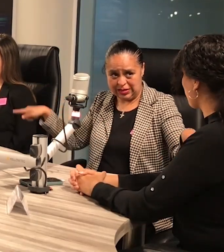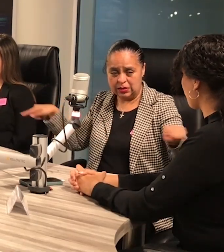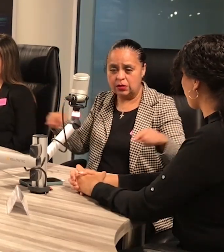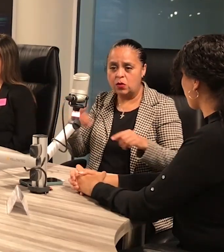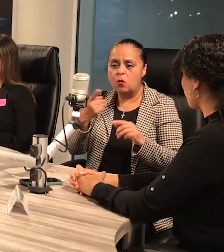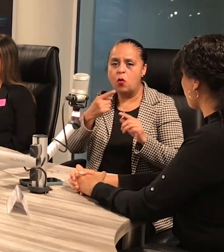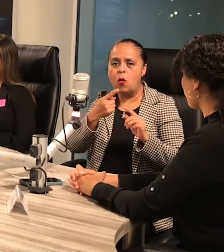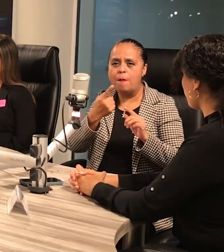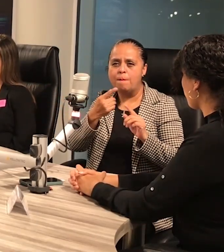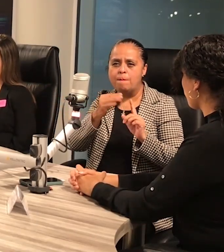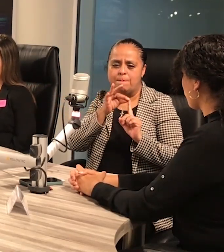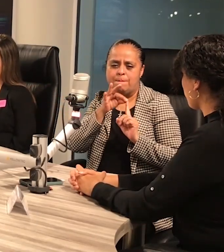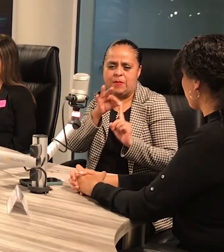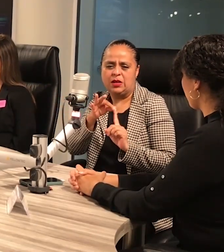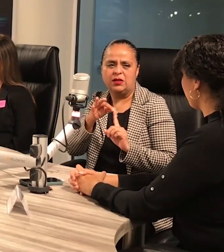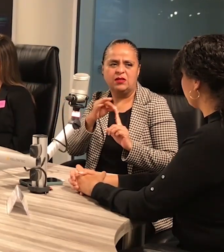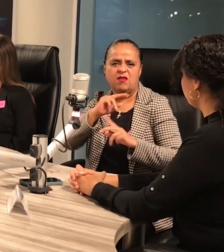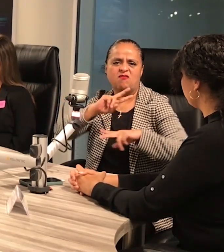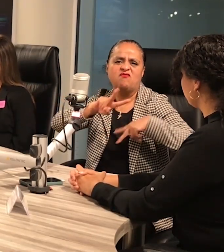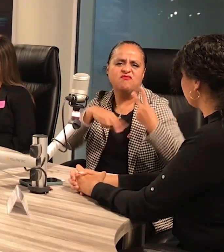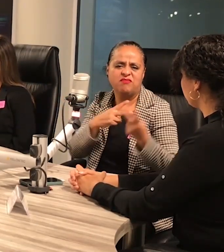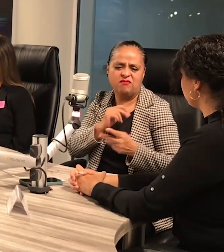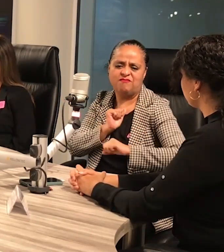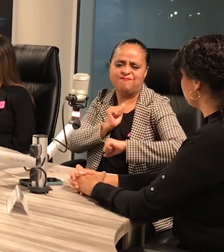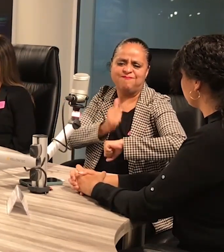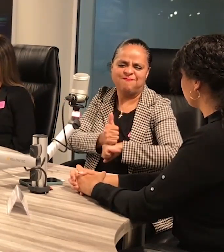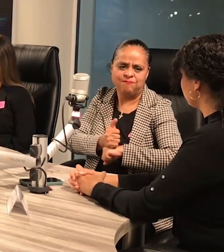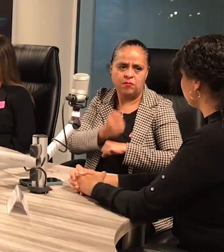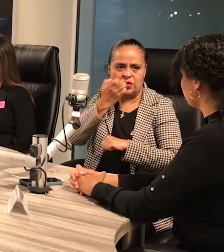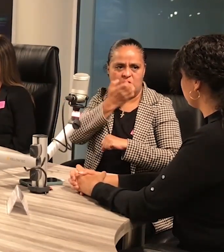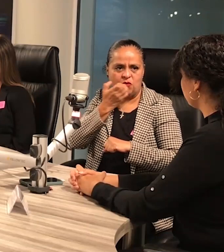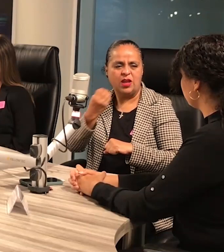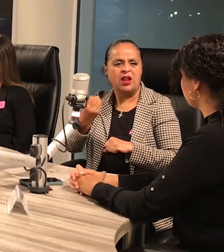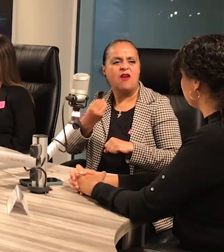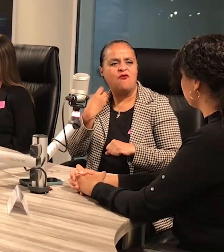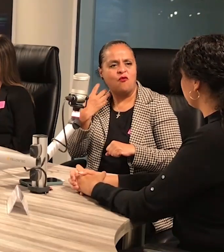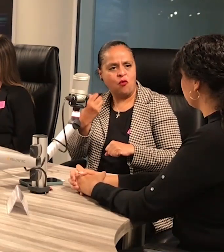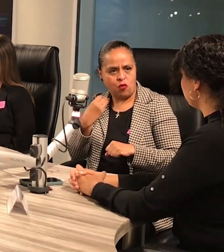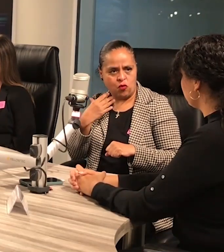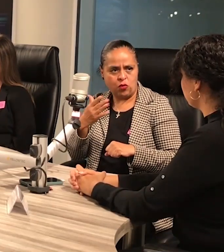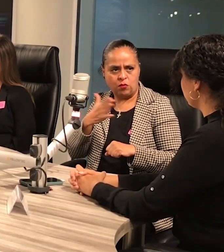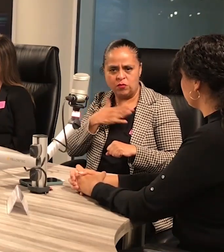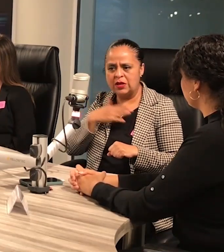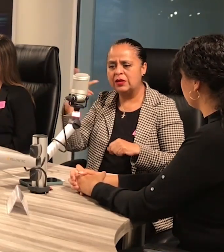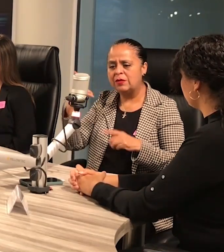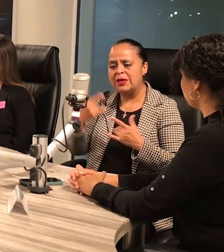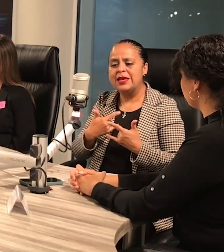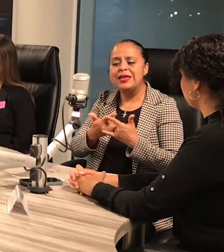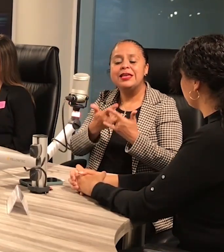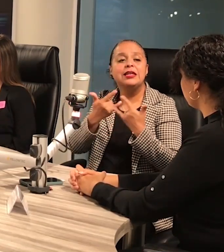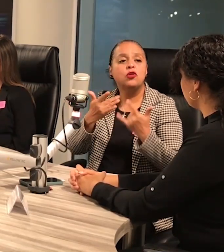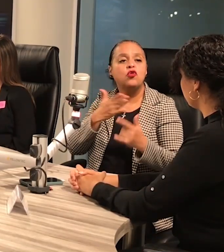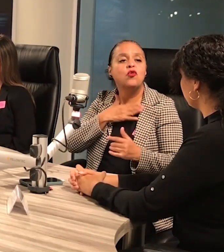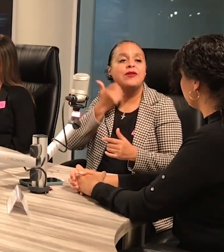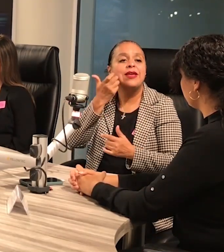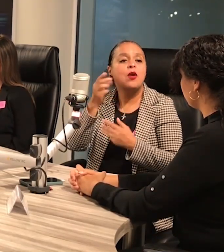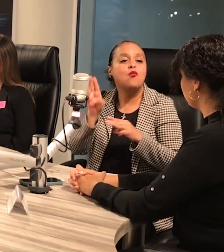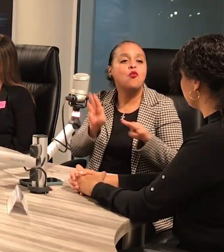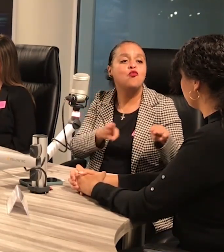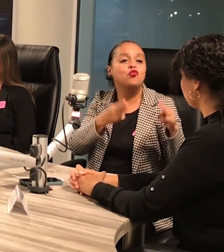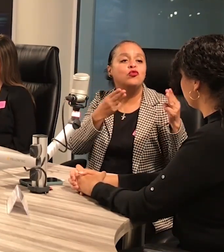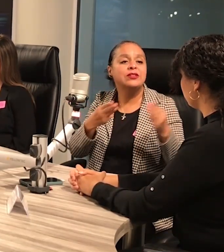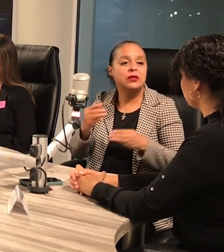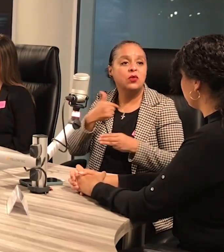presentarnos en los foros o en la escuela. Yo te voy a contar una historia particular que tuve. Yo quería ser músico